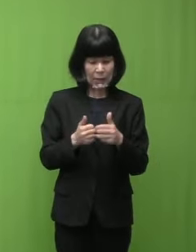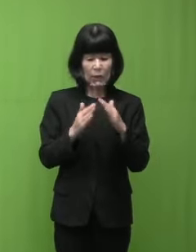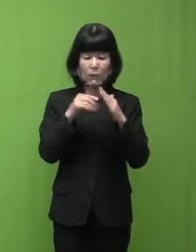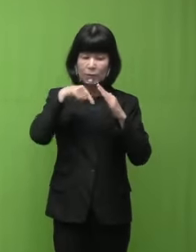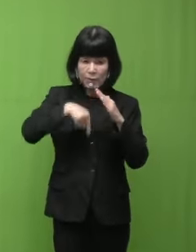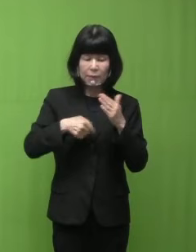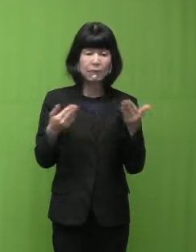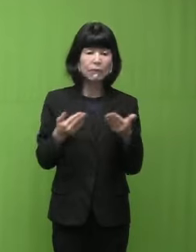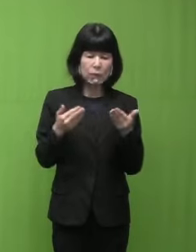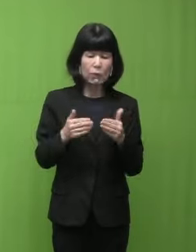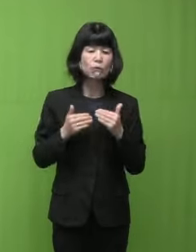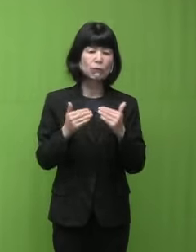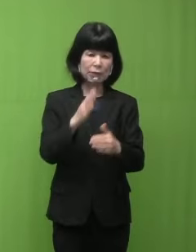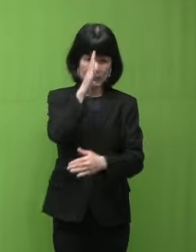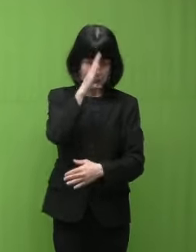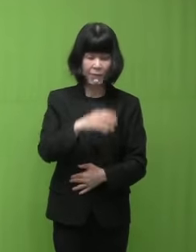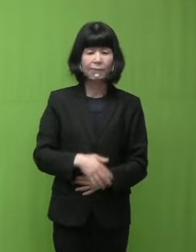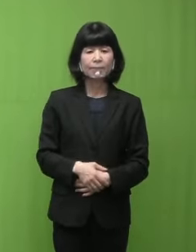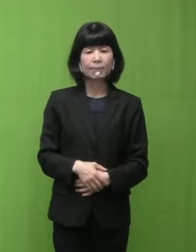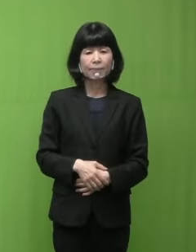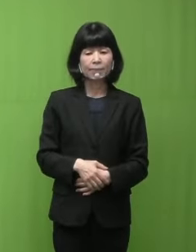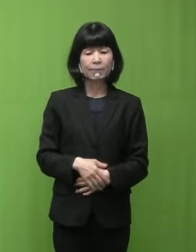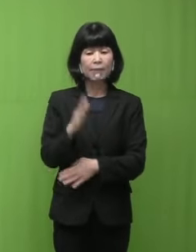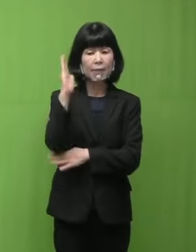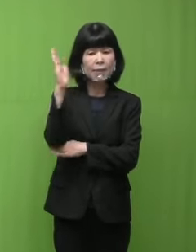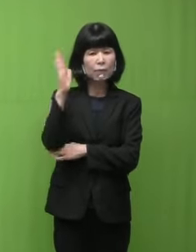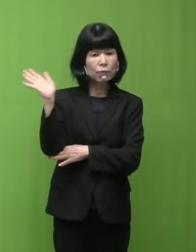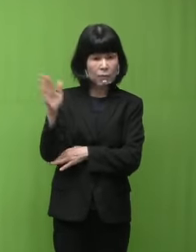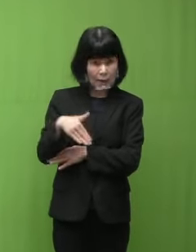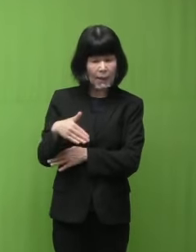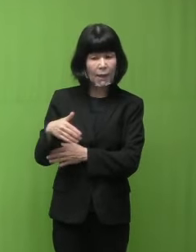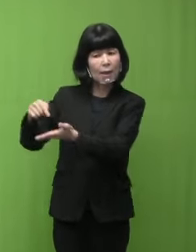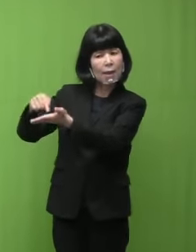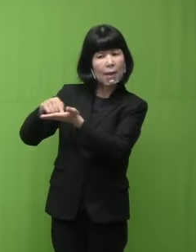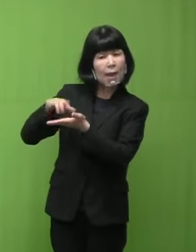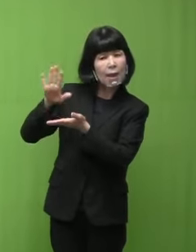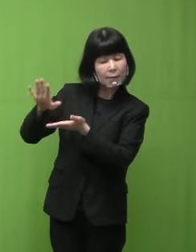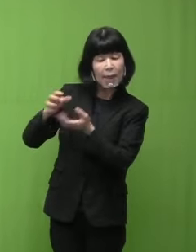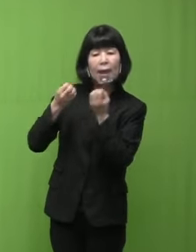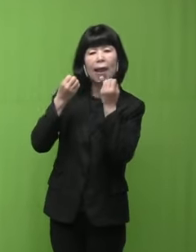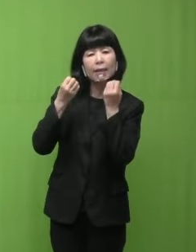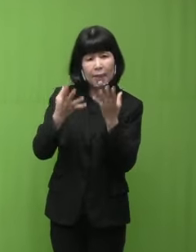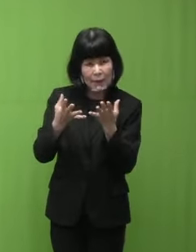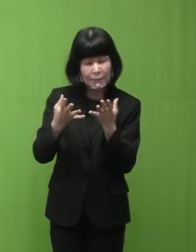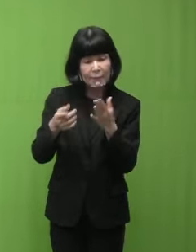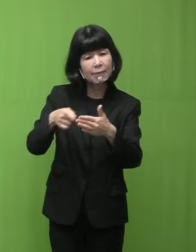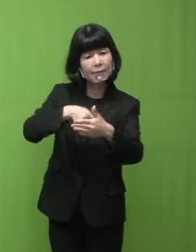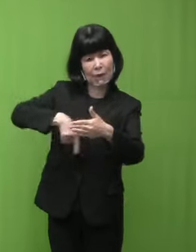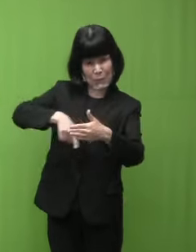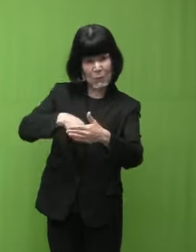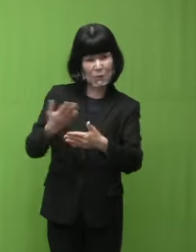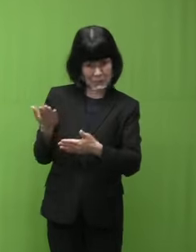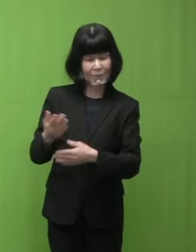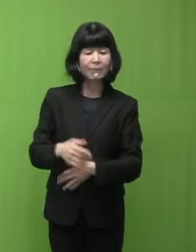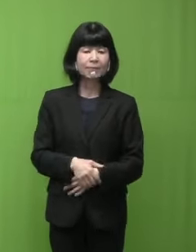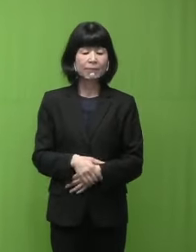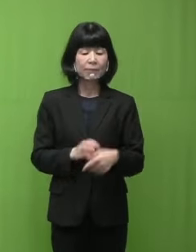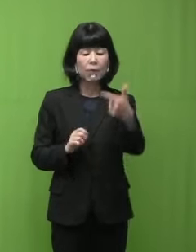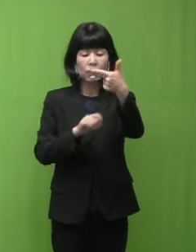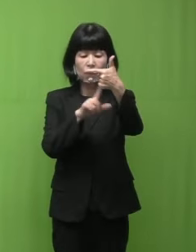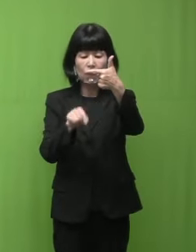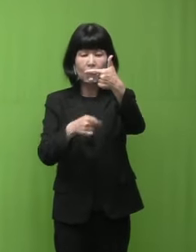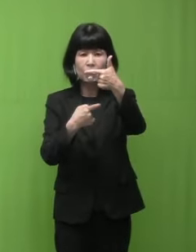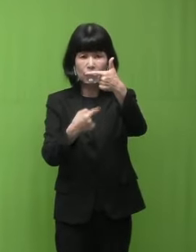ますこれがの政府からもうありまして少し新しいいいところになりますけれども6月